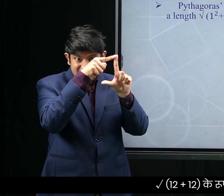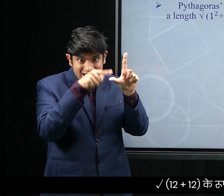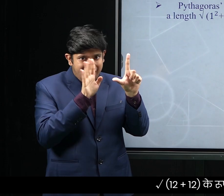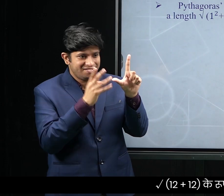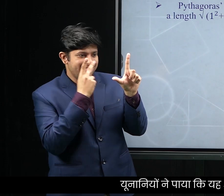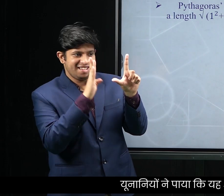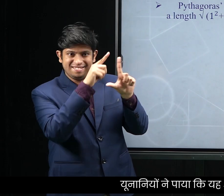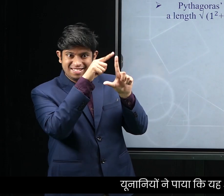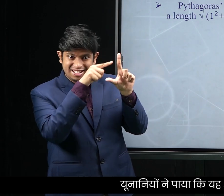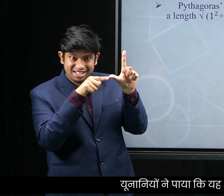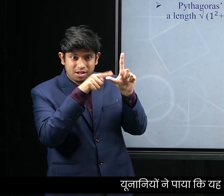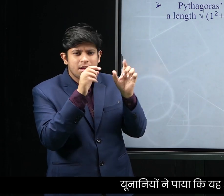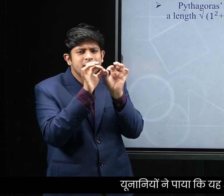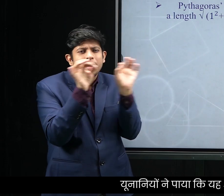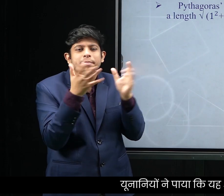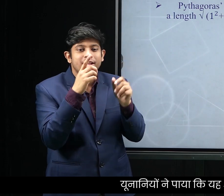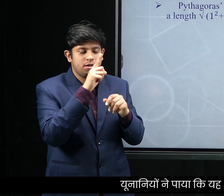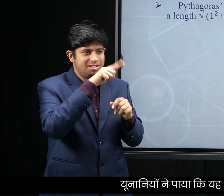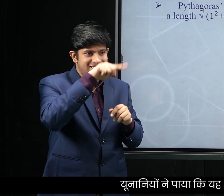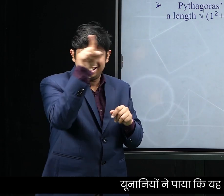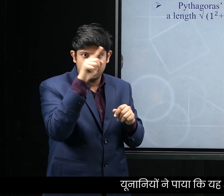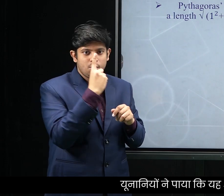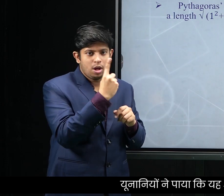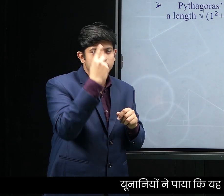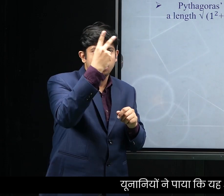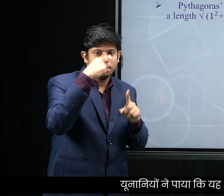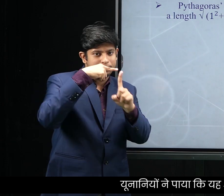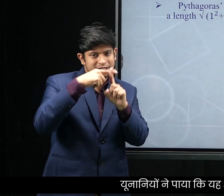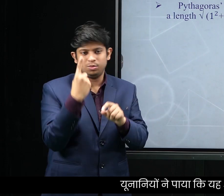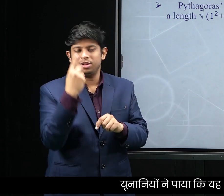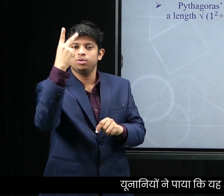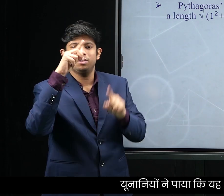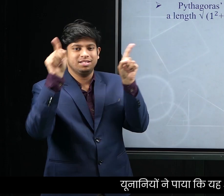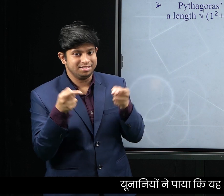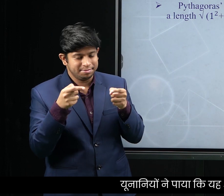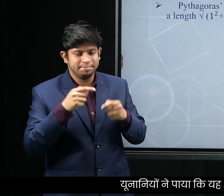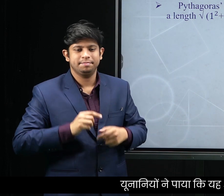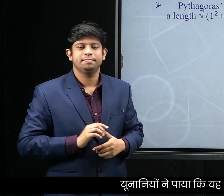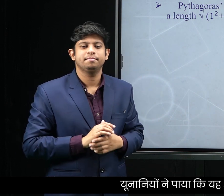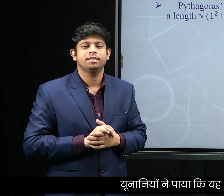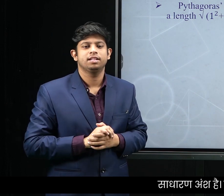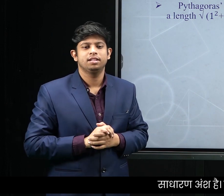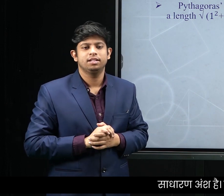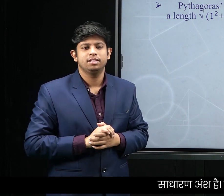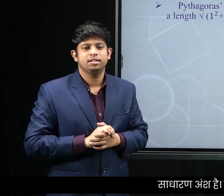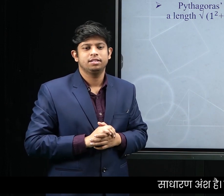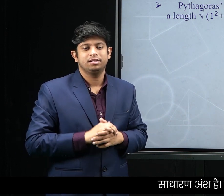है। यूनानियों ने पाया कि यह क्यूब दो न तो पूर्ण संख्या है और न ही साधारण अंश